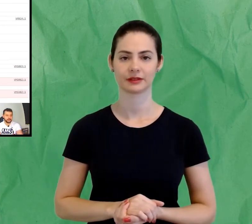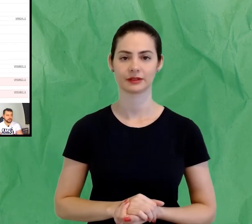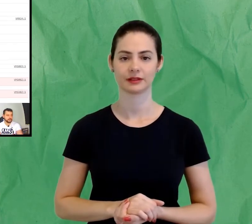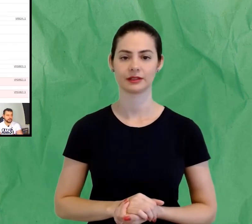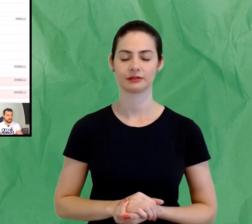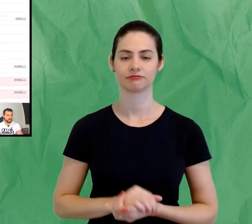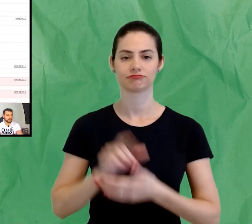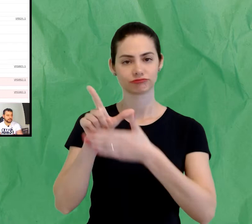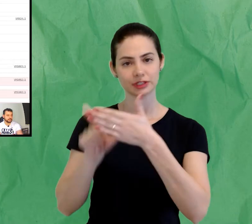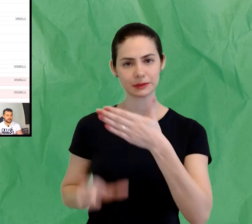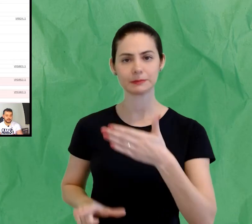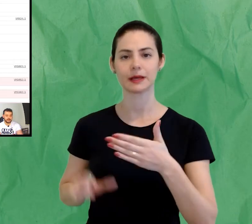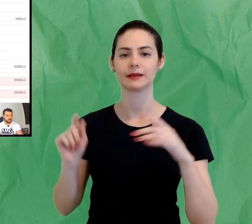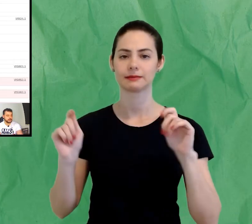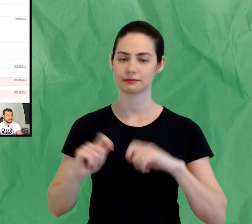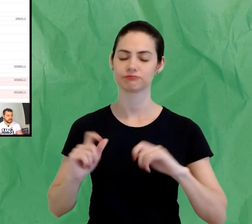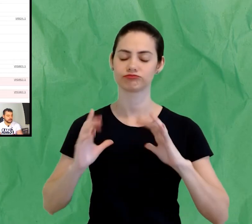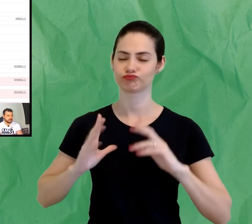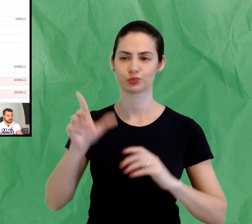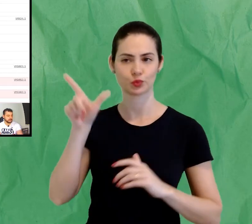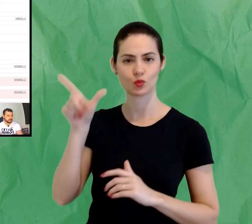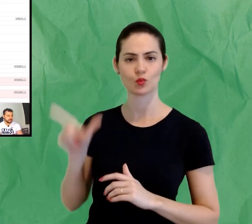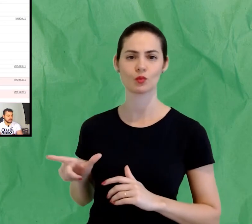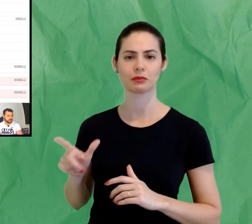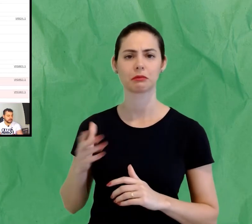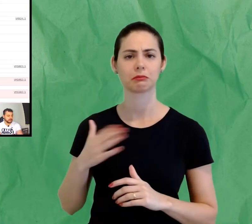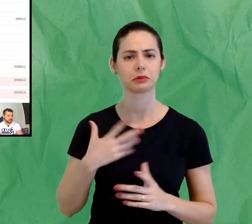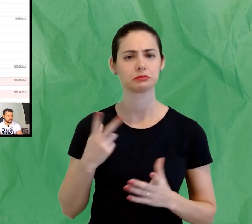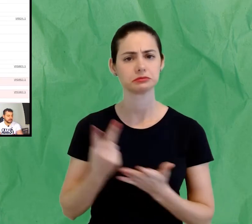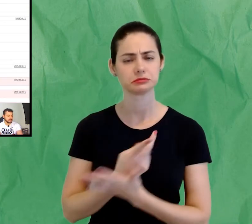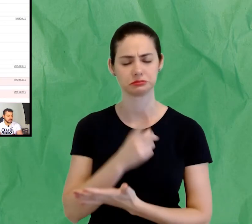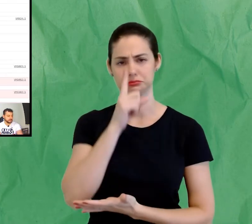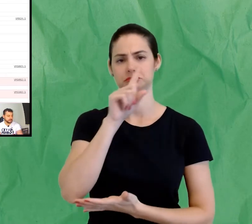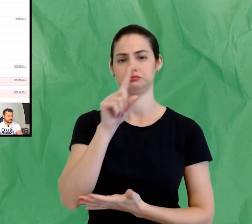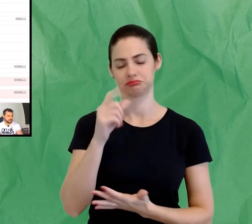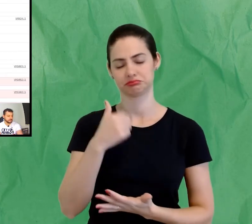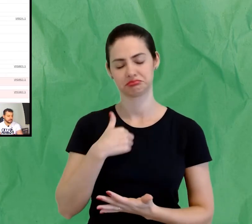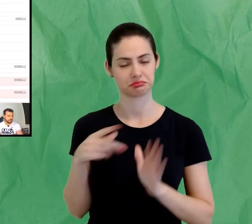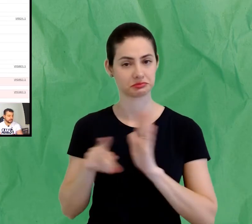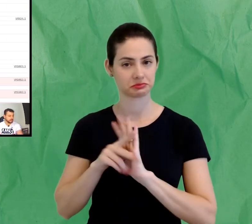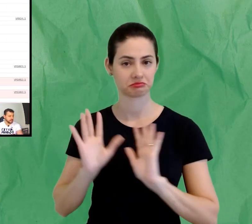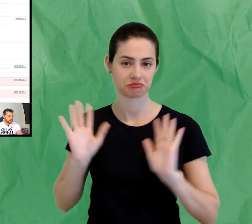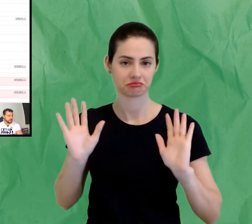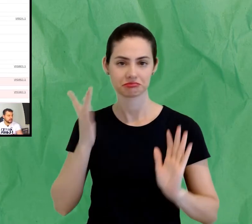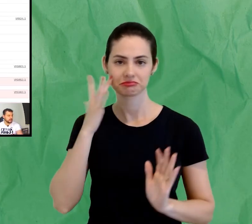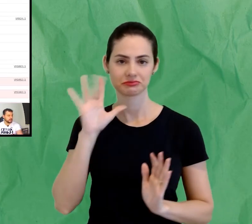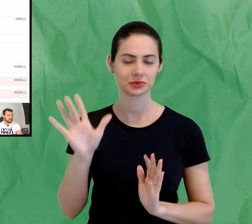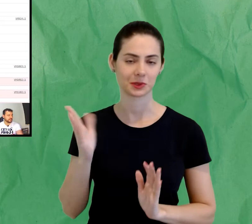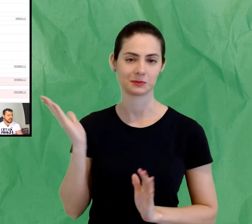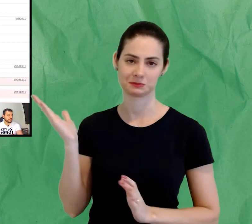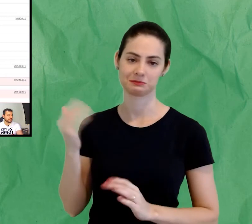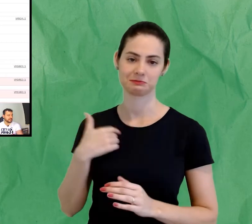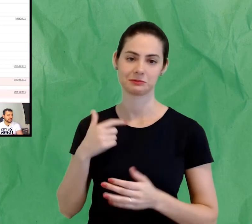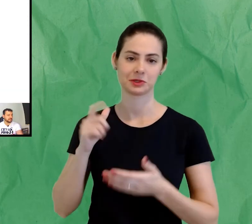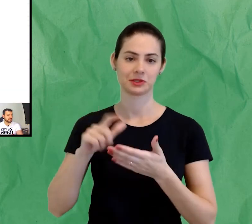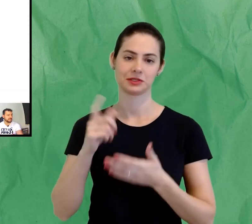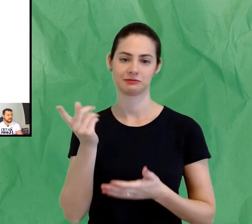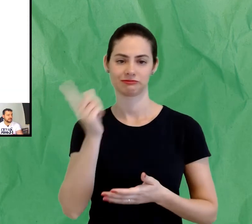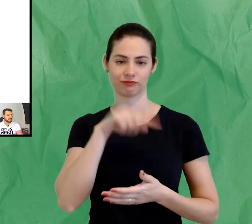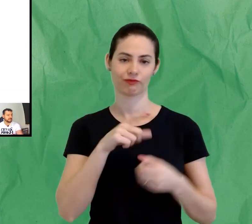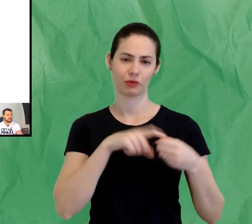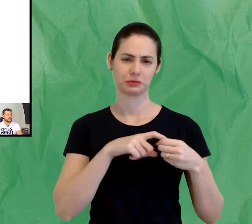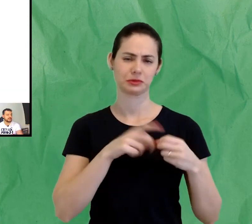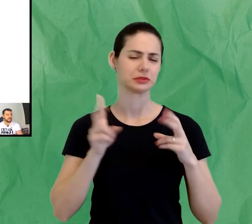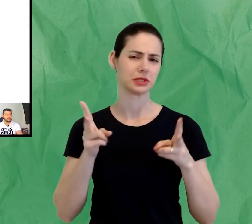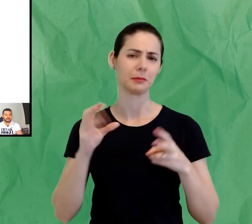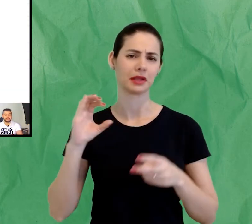nosso console. Tá? O meu console aqui não quer limpar, então eu posso clicar aqui em cima. Mas